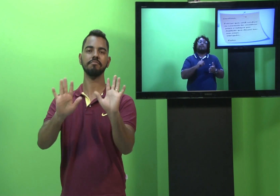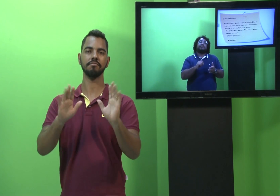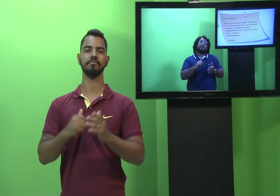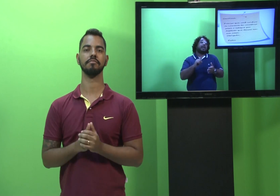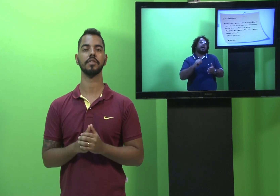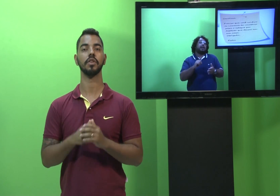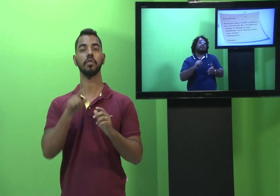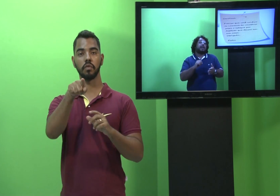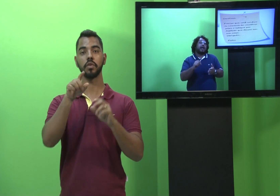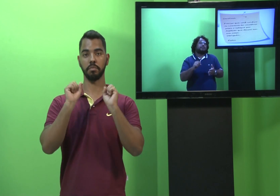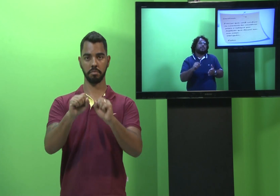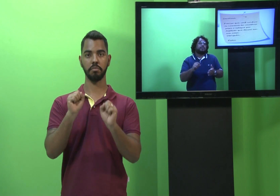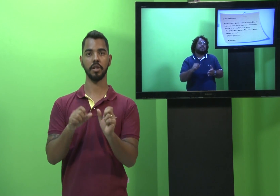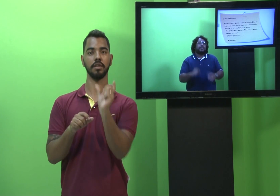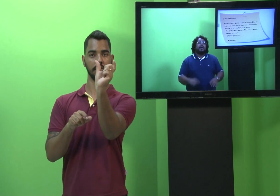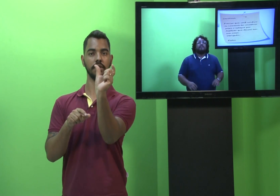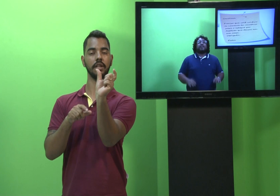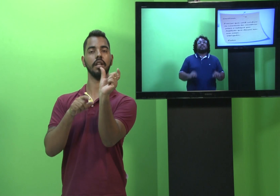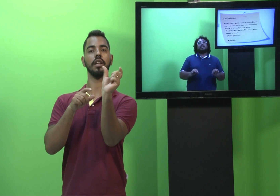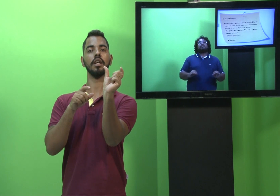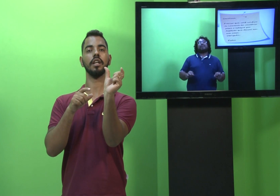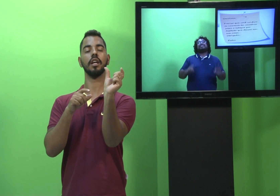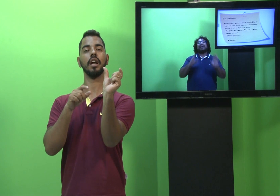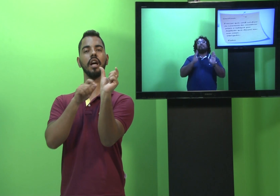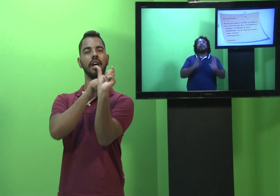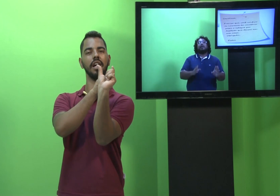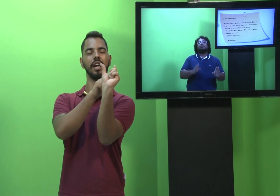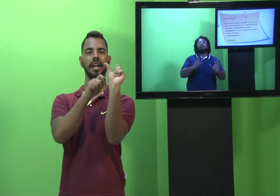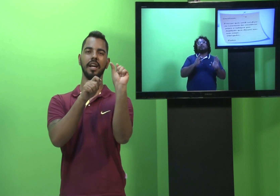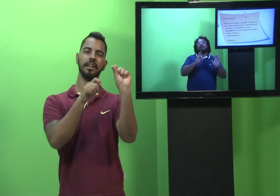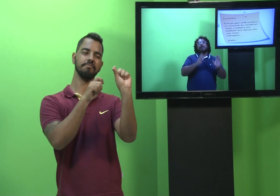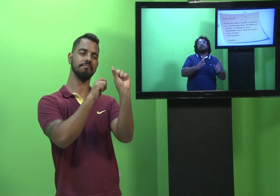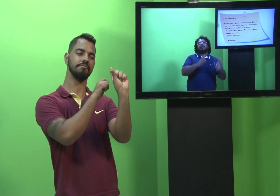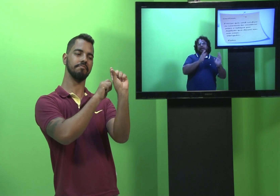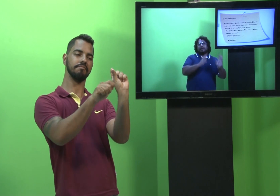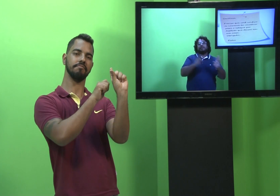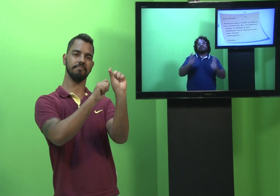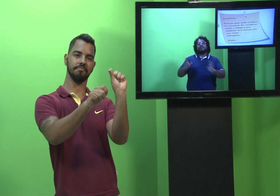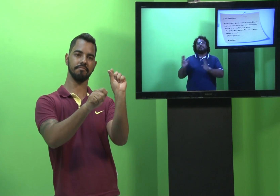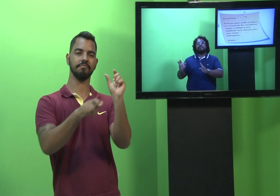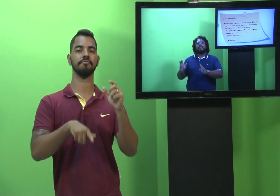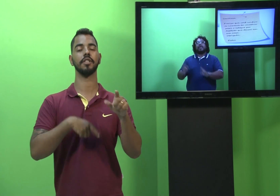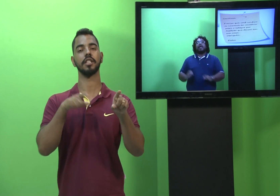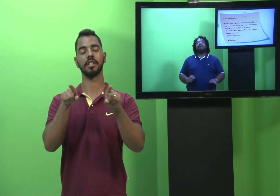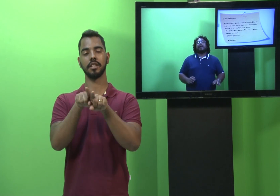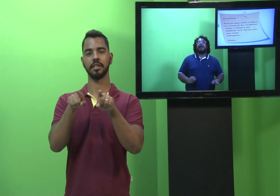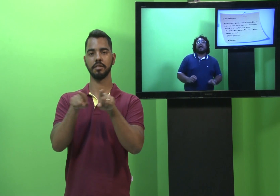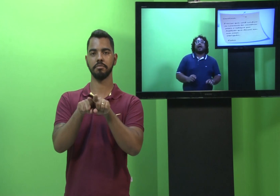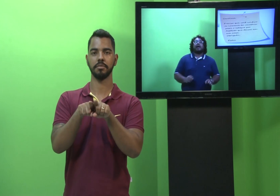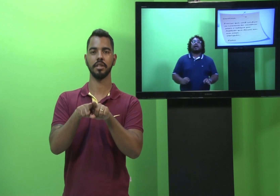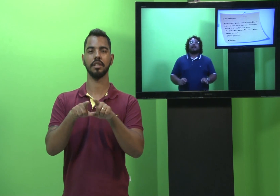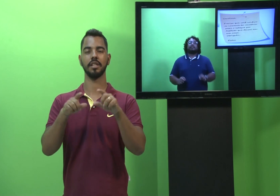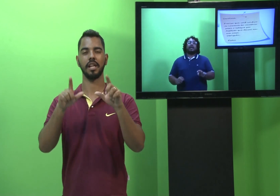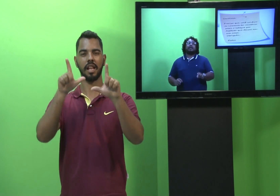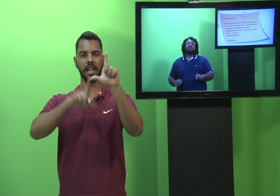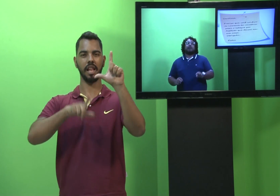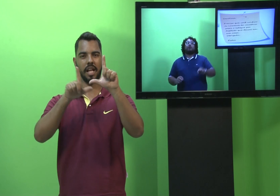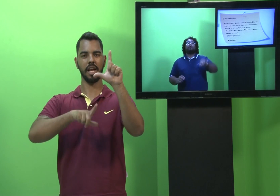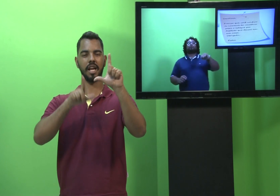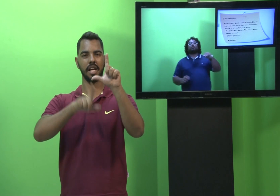palavras entre aspas, fazer espaçamento entre letras, empregar caracteres